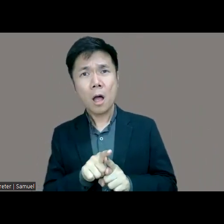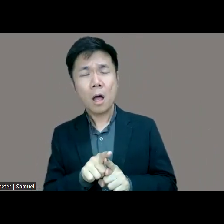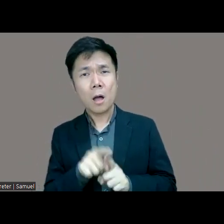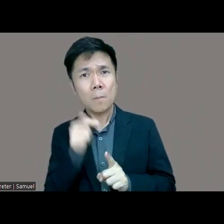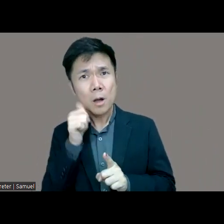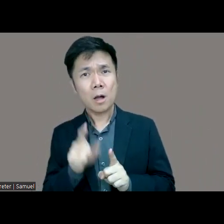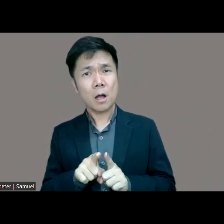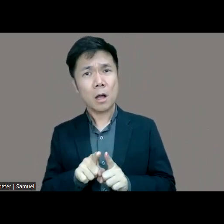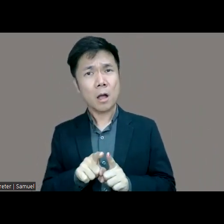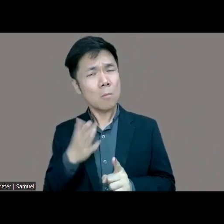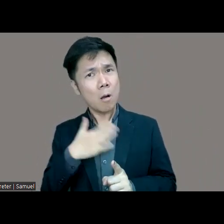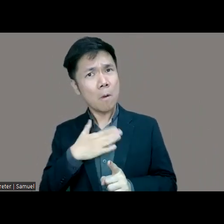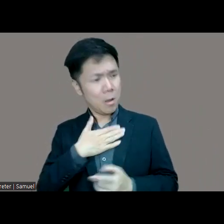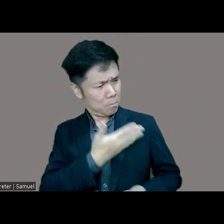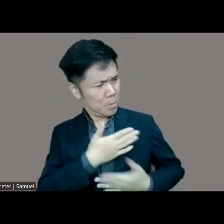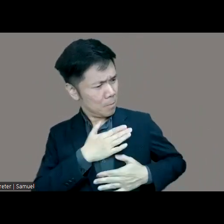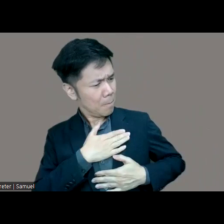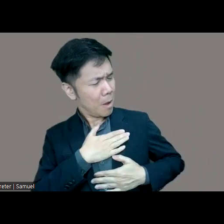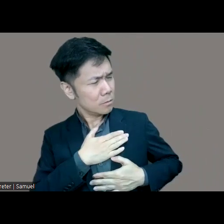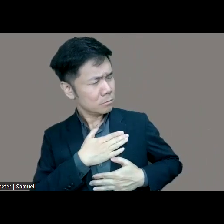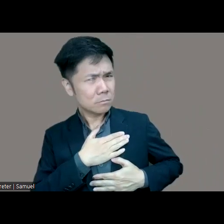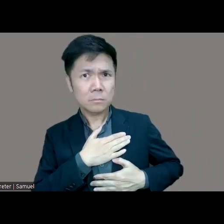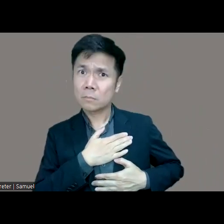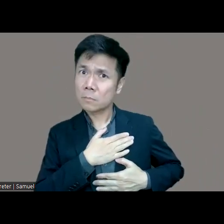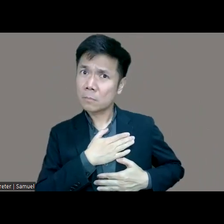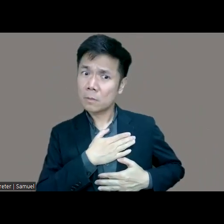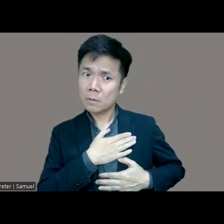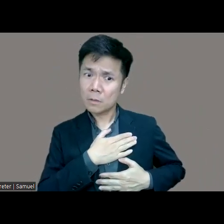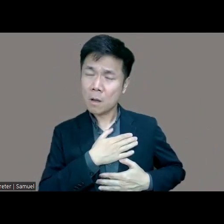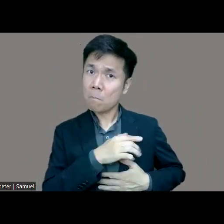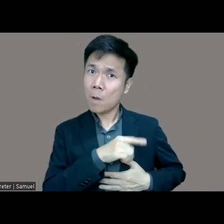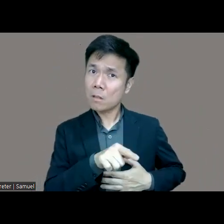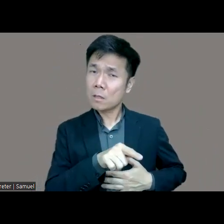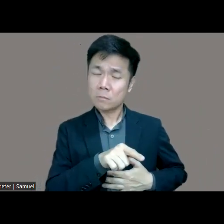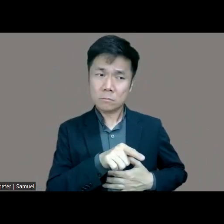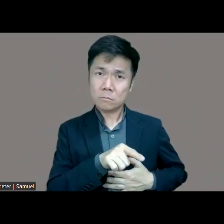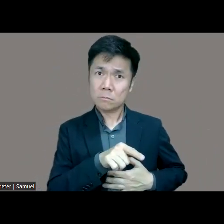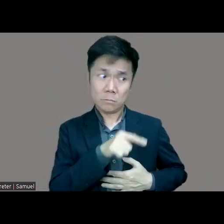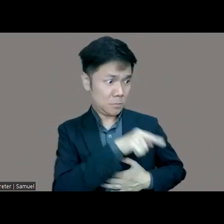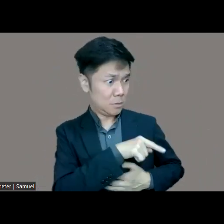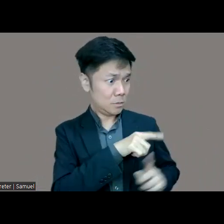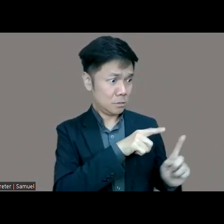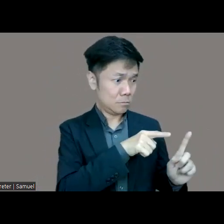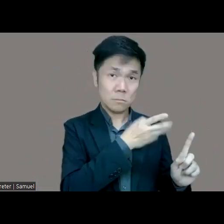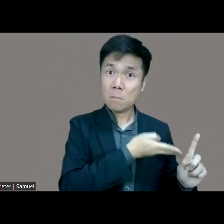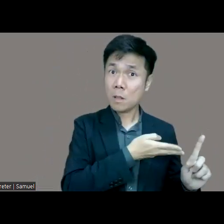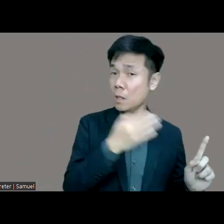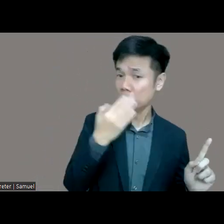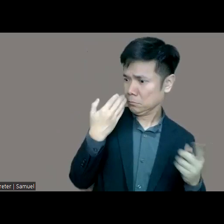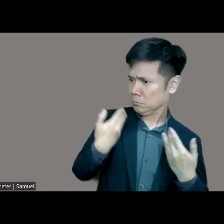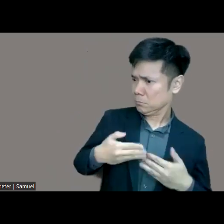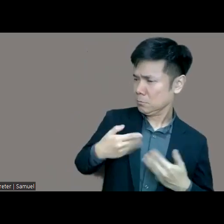il m'a laissé, et ainsi de suite. Sans l'UNHCR,